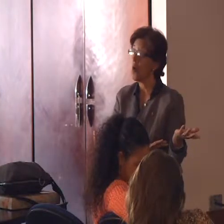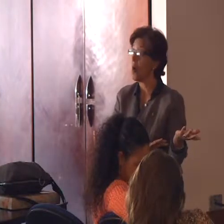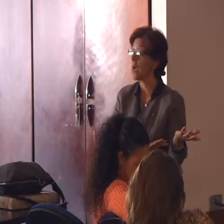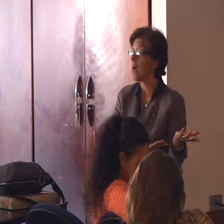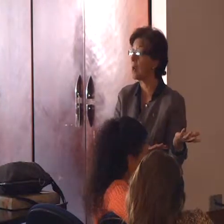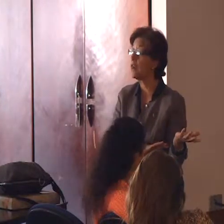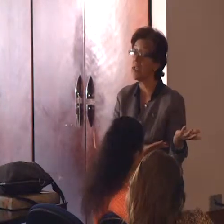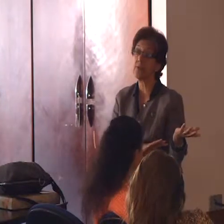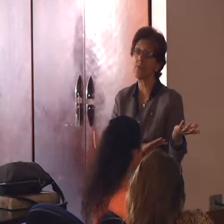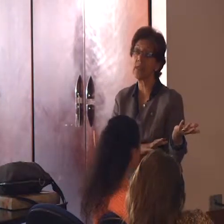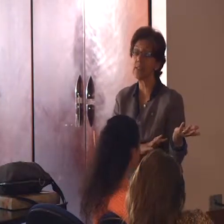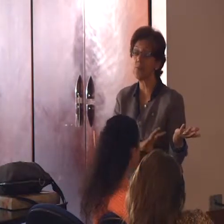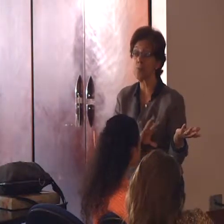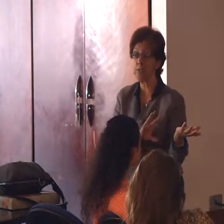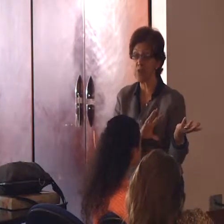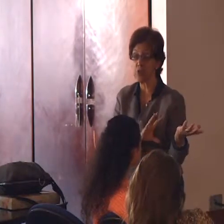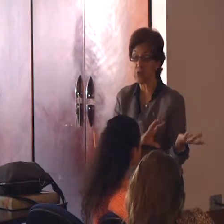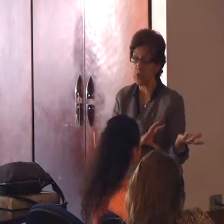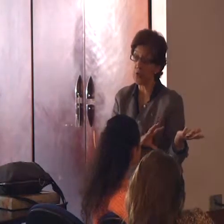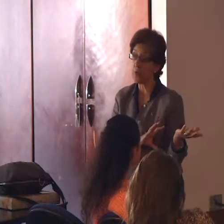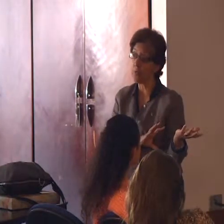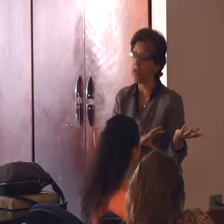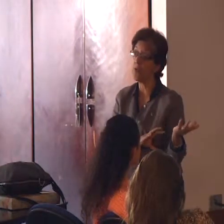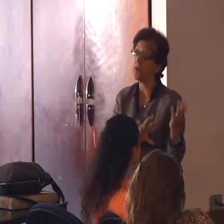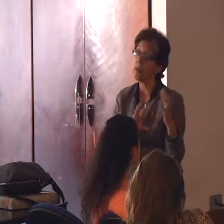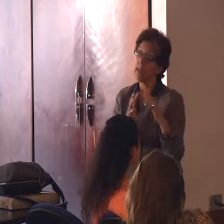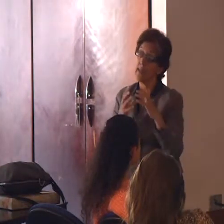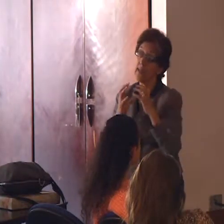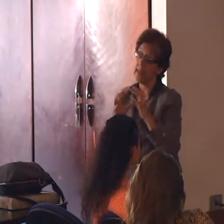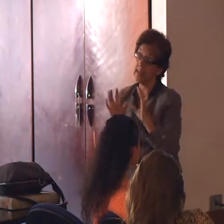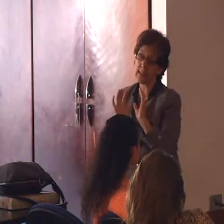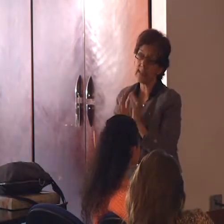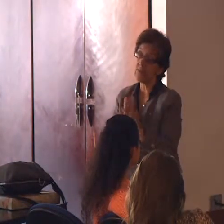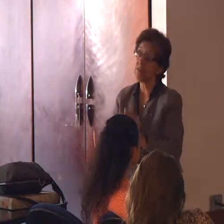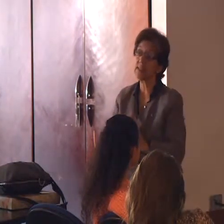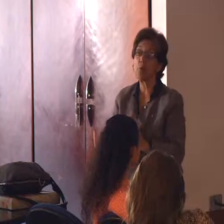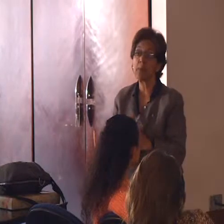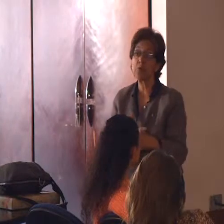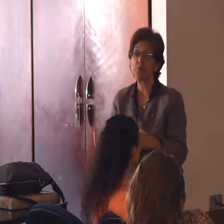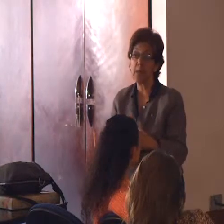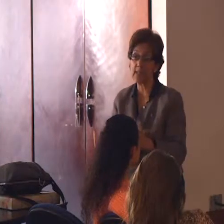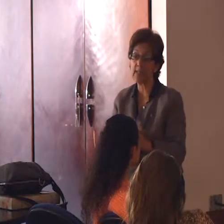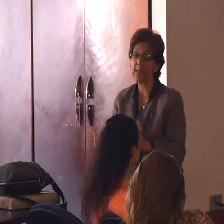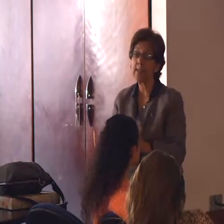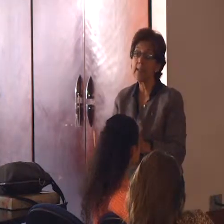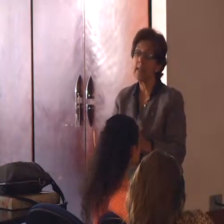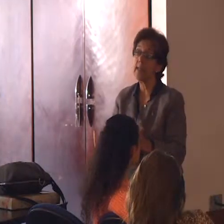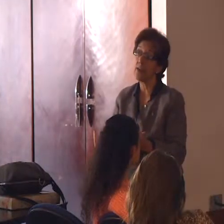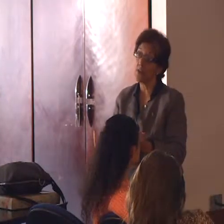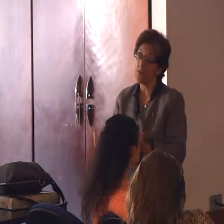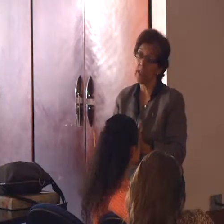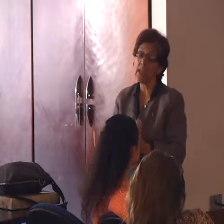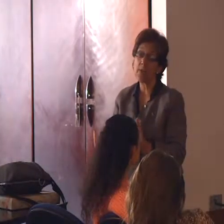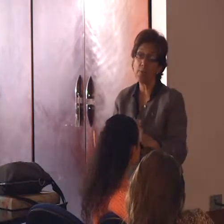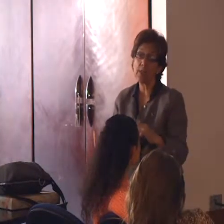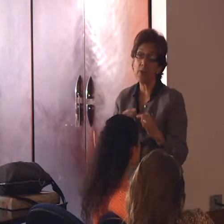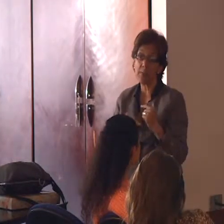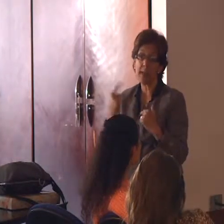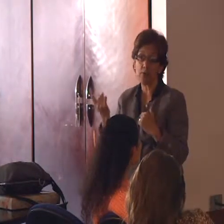profesor Juan Carlos Nieto, que es un profesor solo formado, haciendo en este momento su